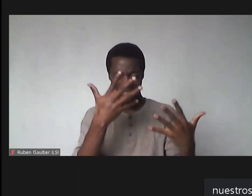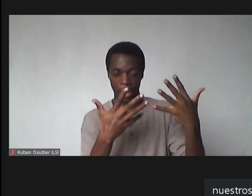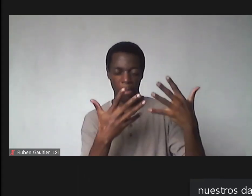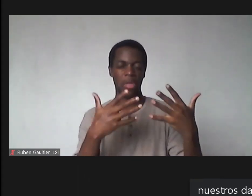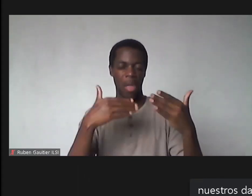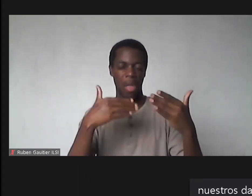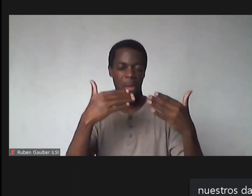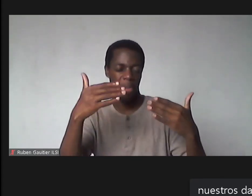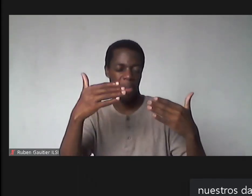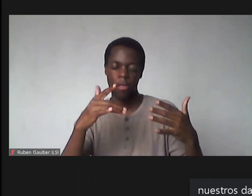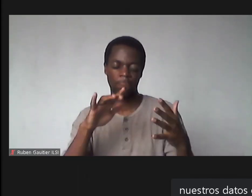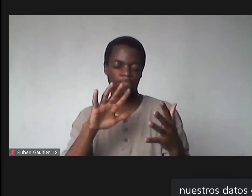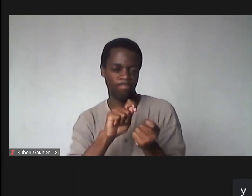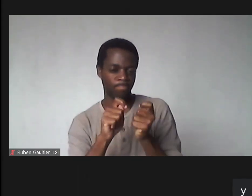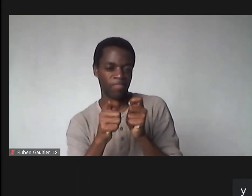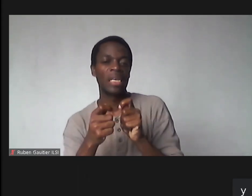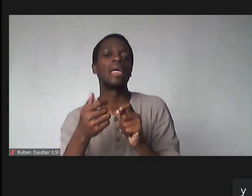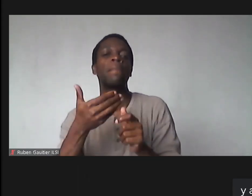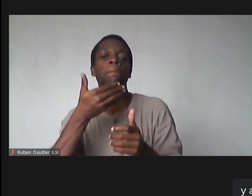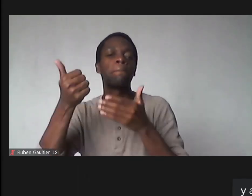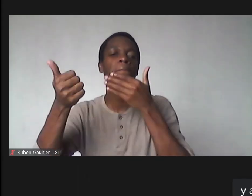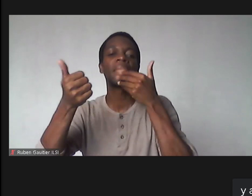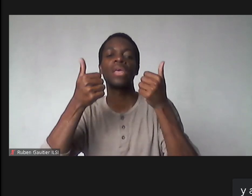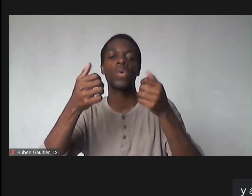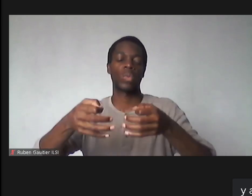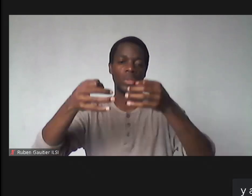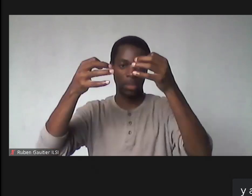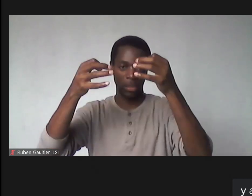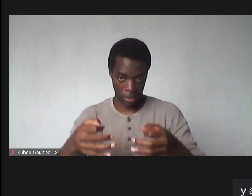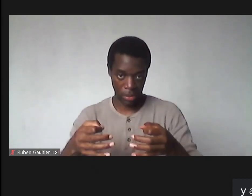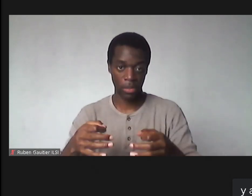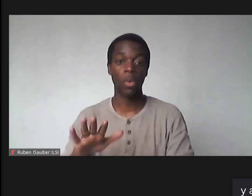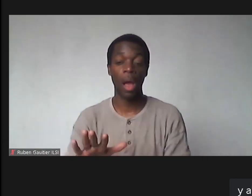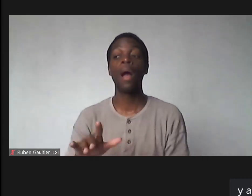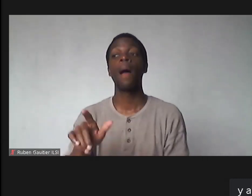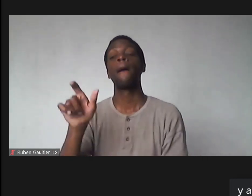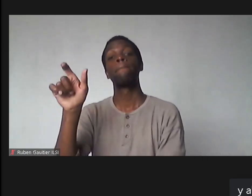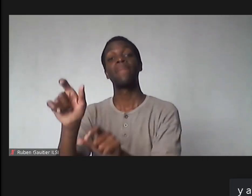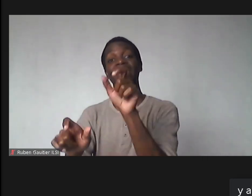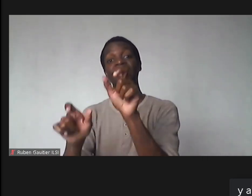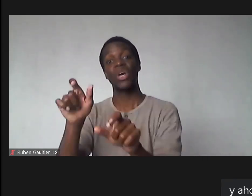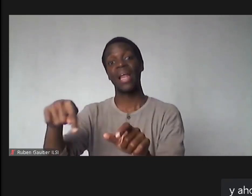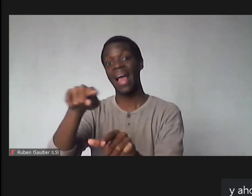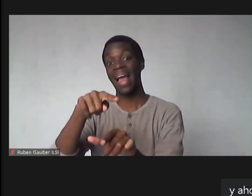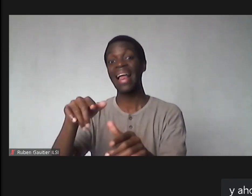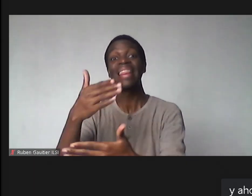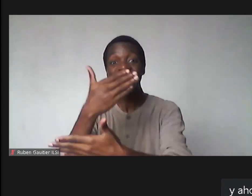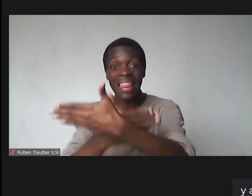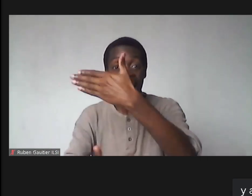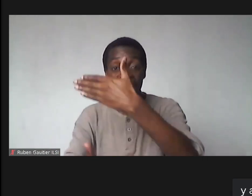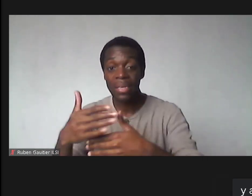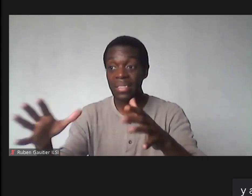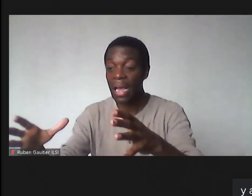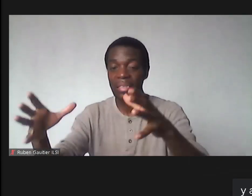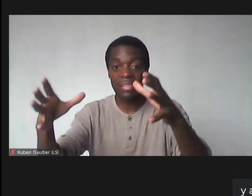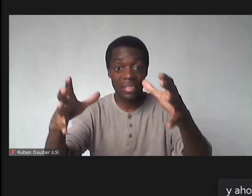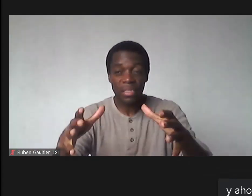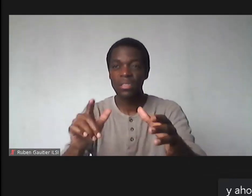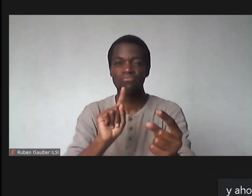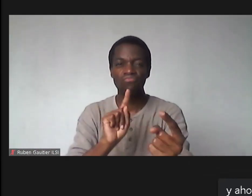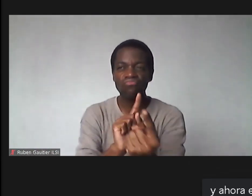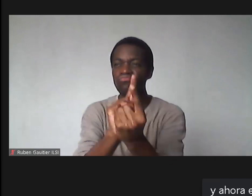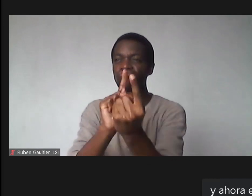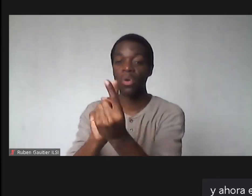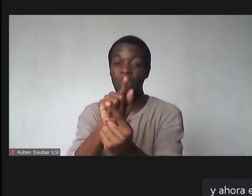consideramos como la recomendación correcta a las personas que tienen discapacidad, como que las respondieron, las personas que respondieron mucha dificultad